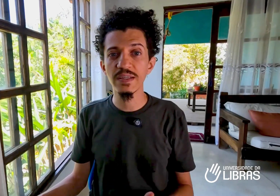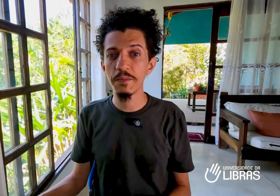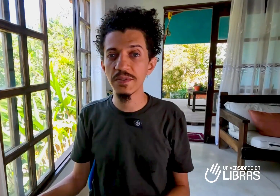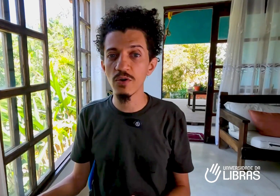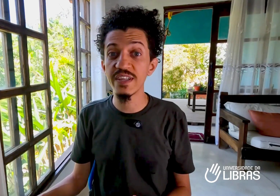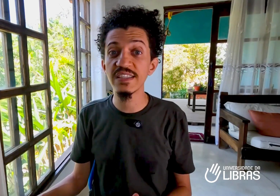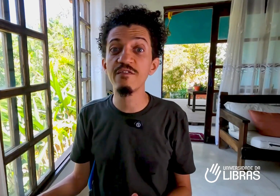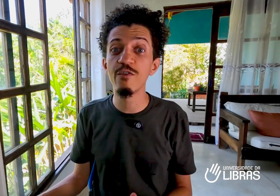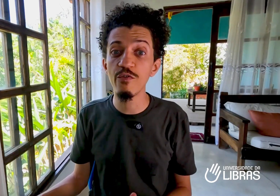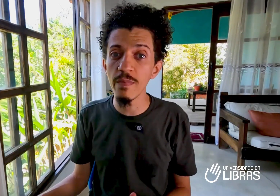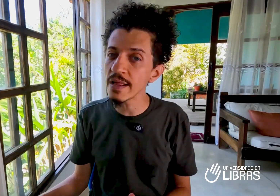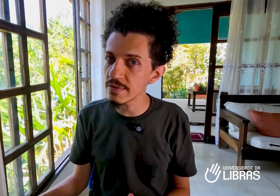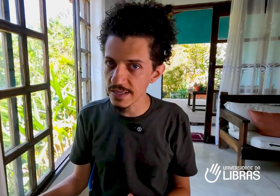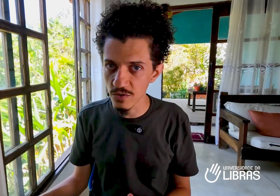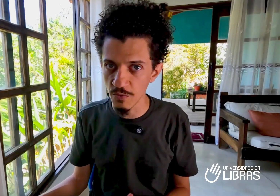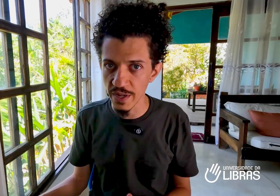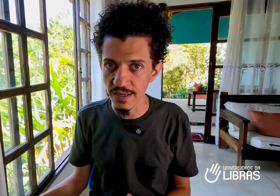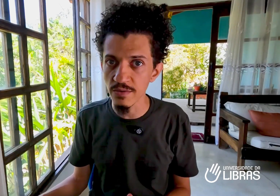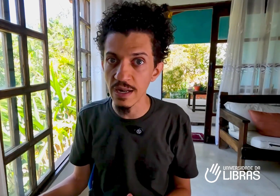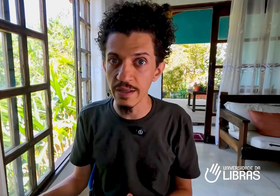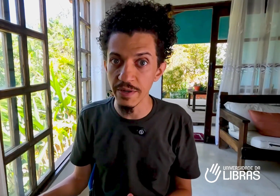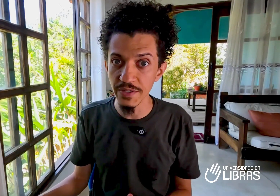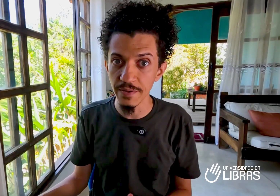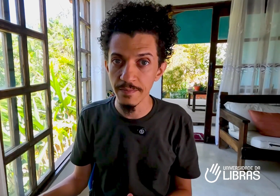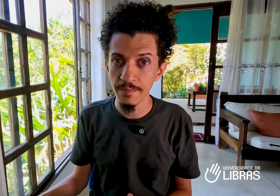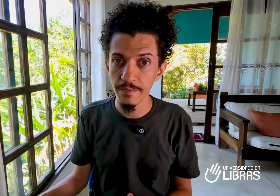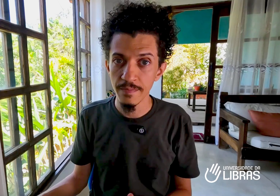percepção de desenvolvimento dessa comunicação na Libras.